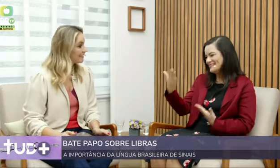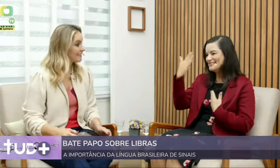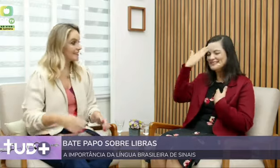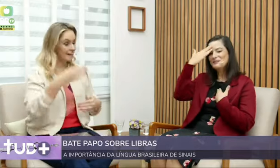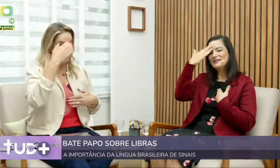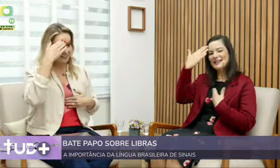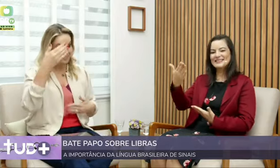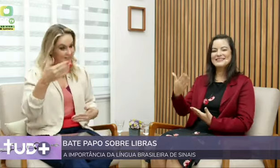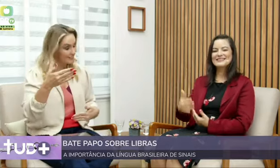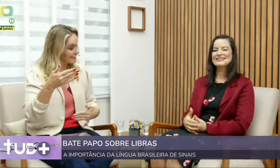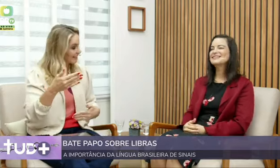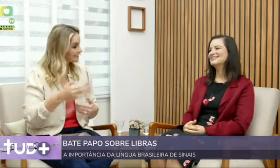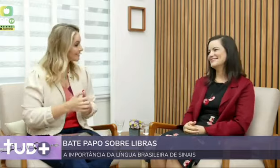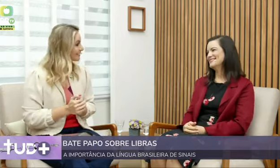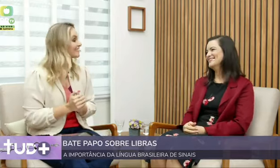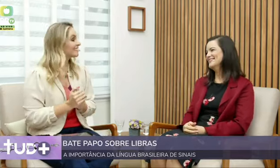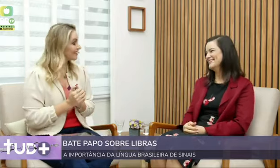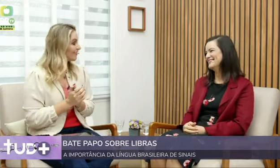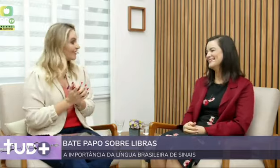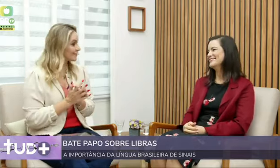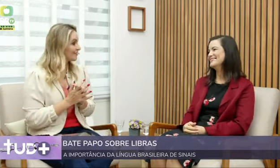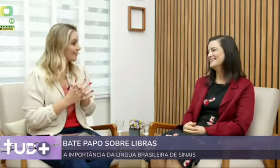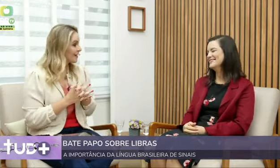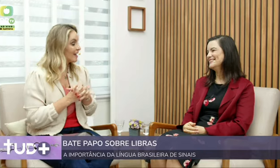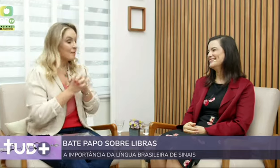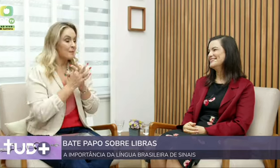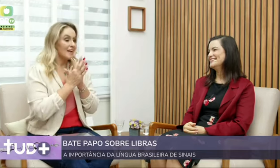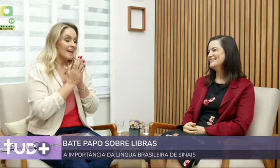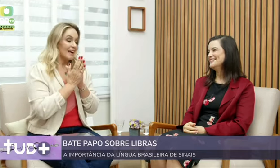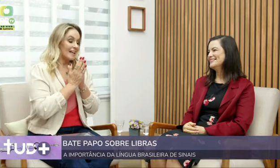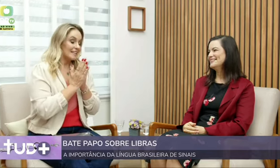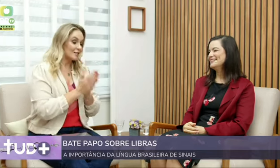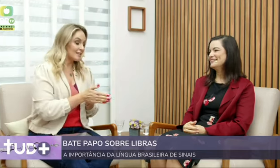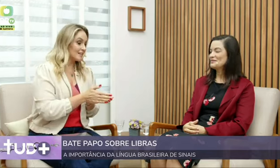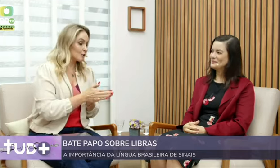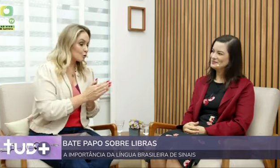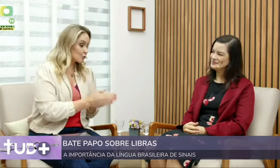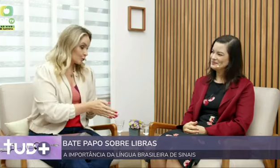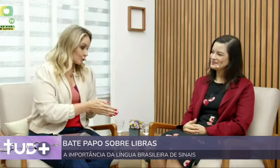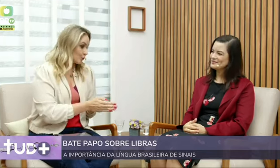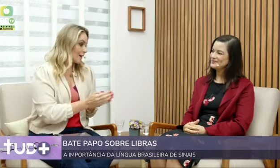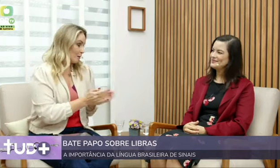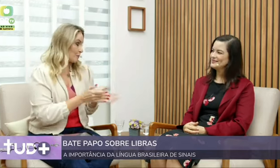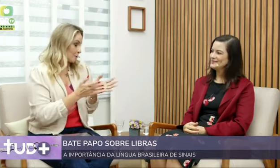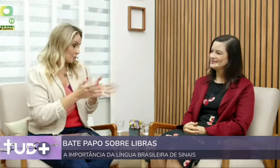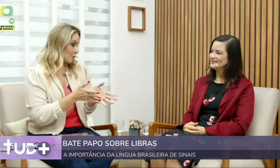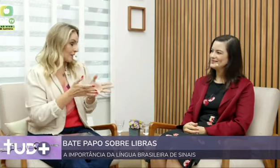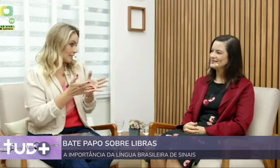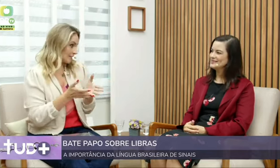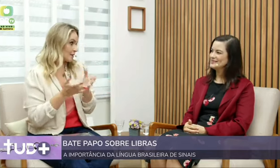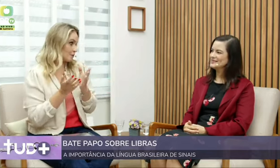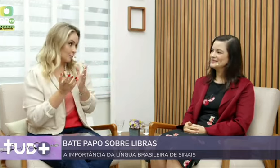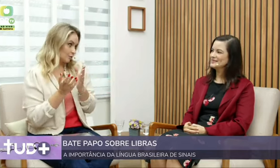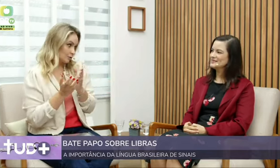Obrigada. Obrigado. Que ótimo. Letícia, surdo é uma pessoa que nasceu